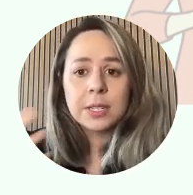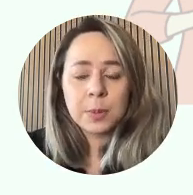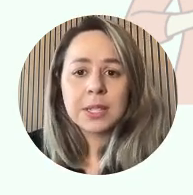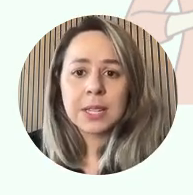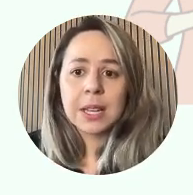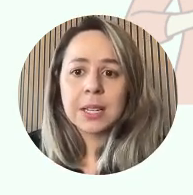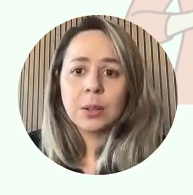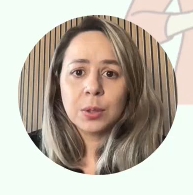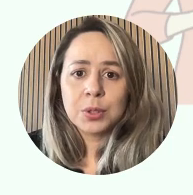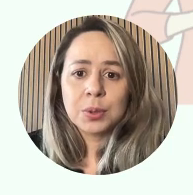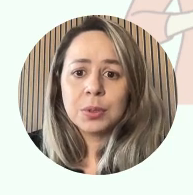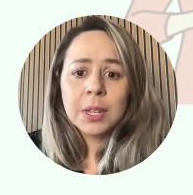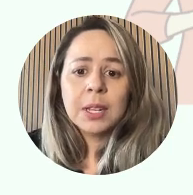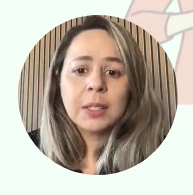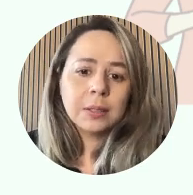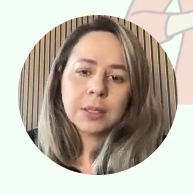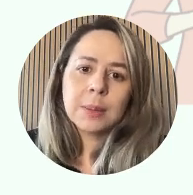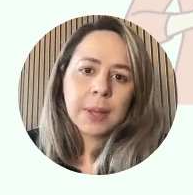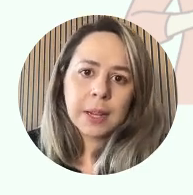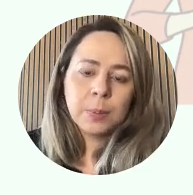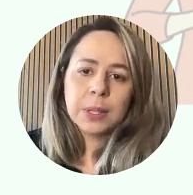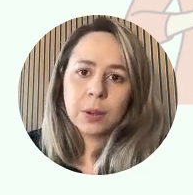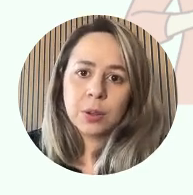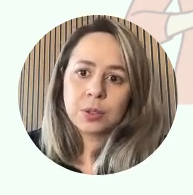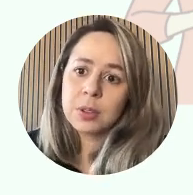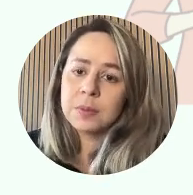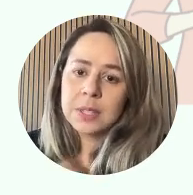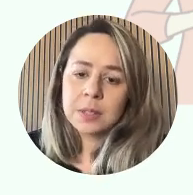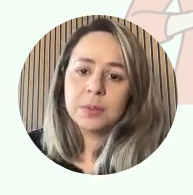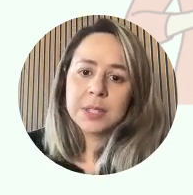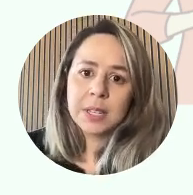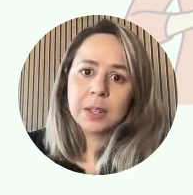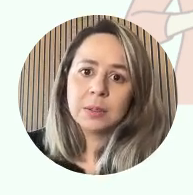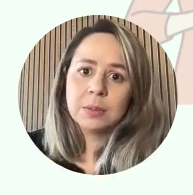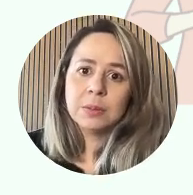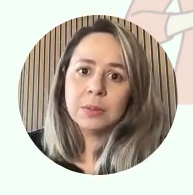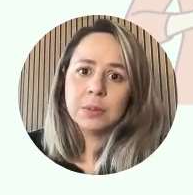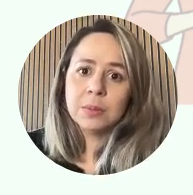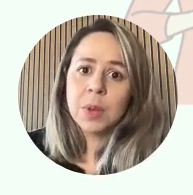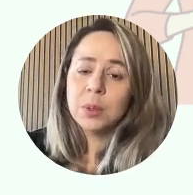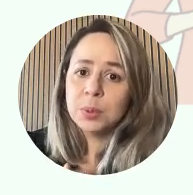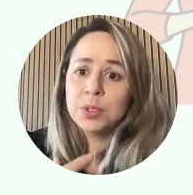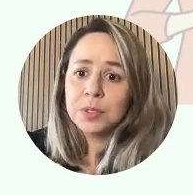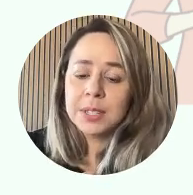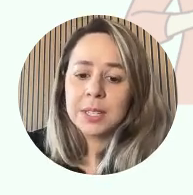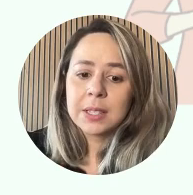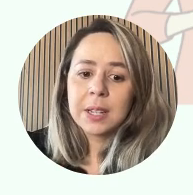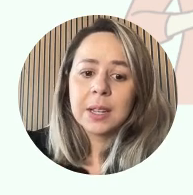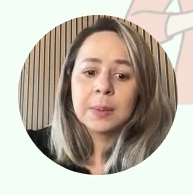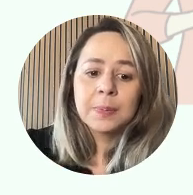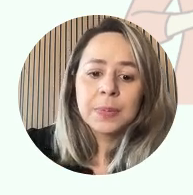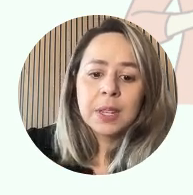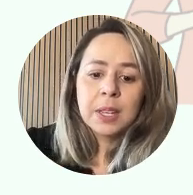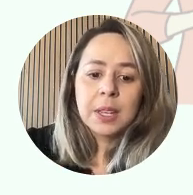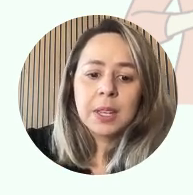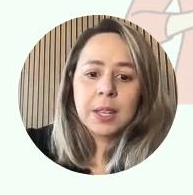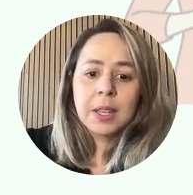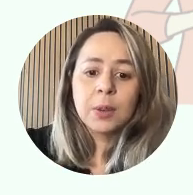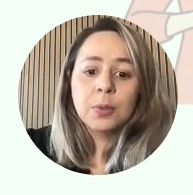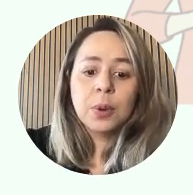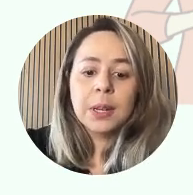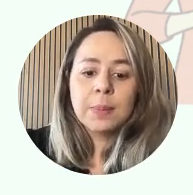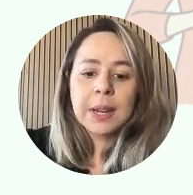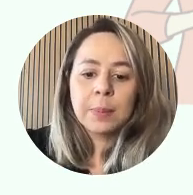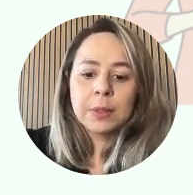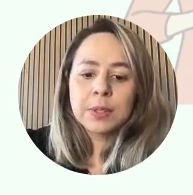e vocês pensarem, lógico, no trabalho pedagógico que vocês vão fazer com um aluno de vocês, tá?